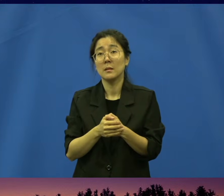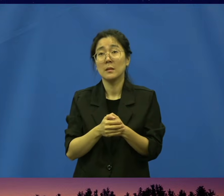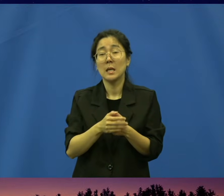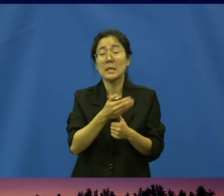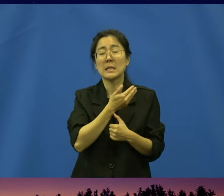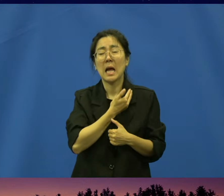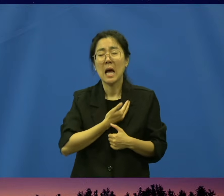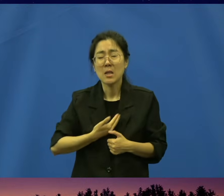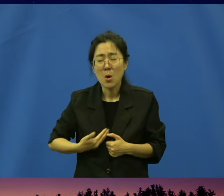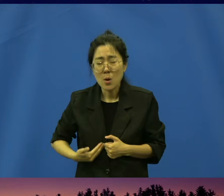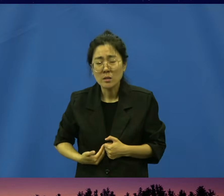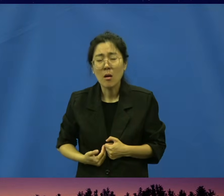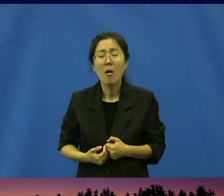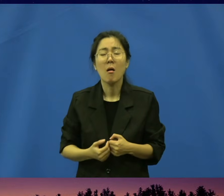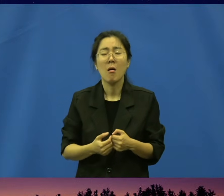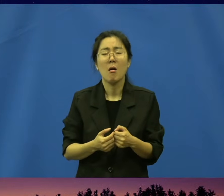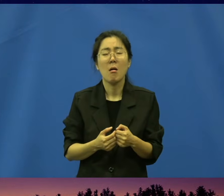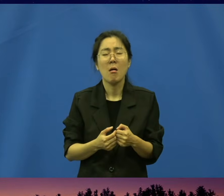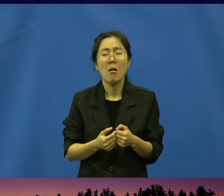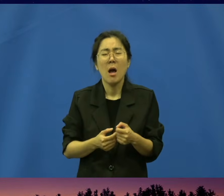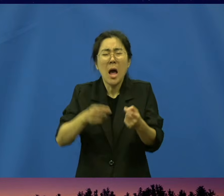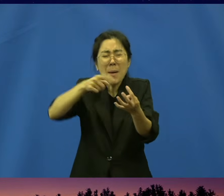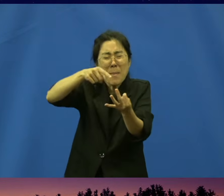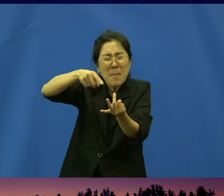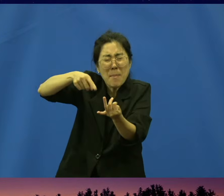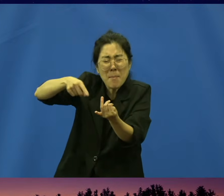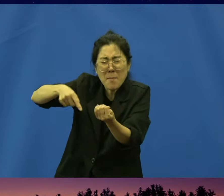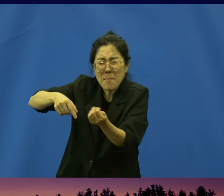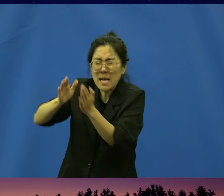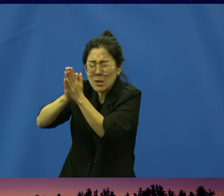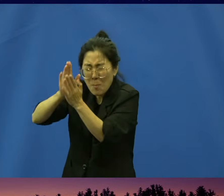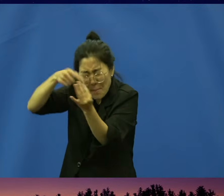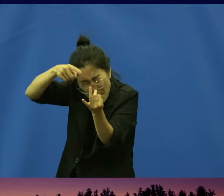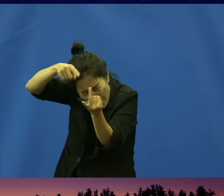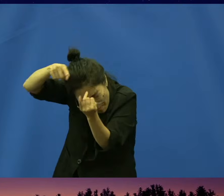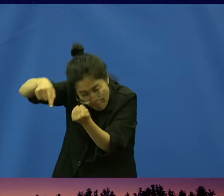위해서 한두 가지씩만 구체적으로 기도하셨습니다.